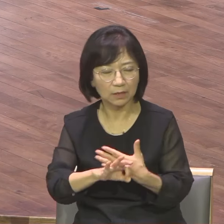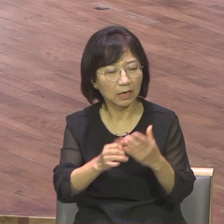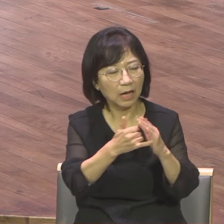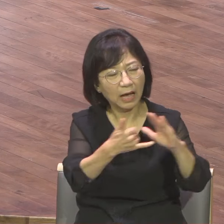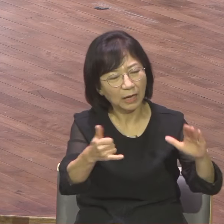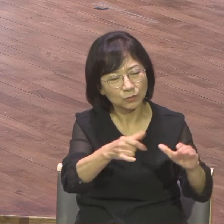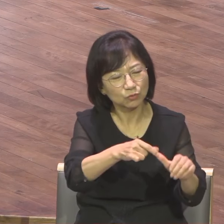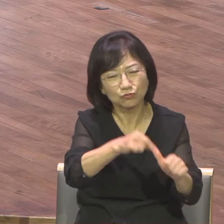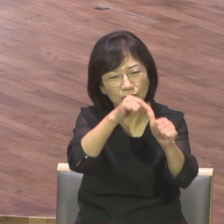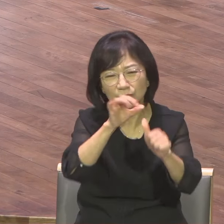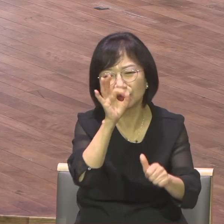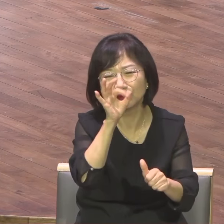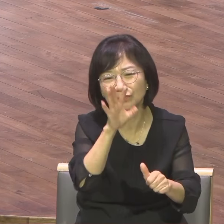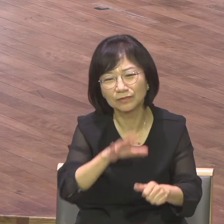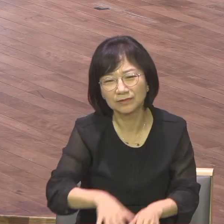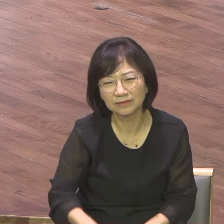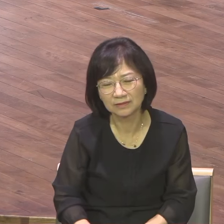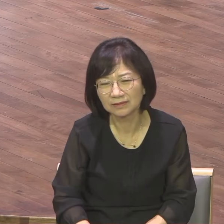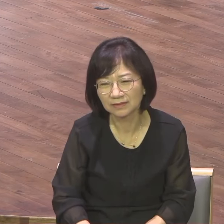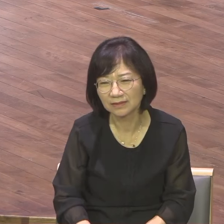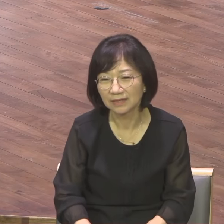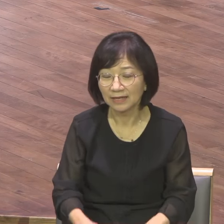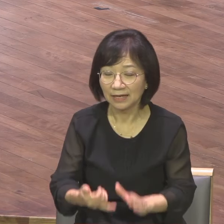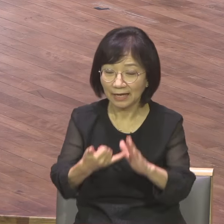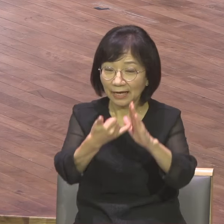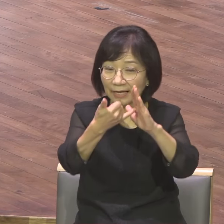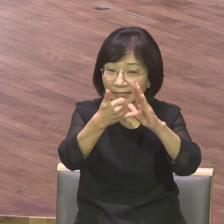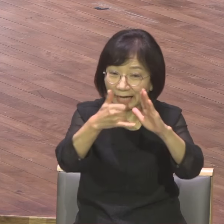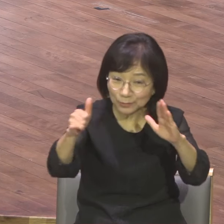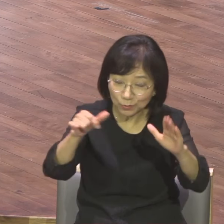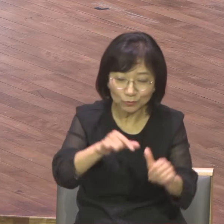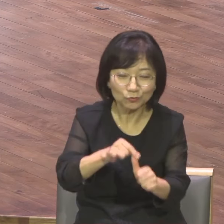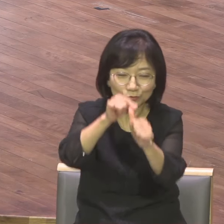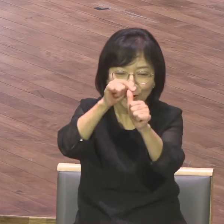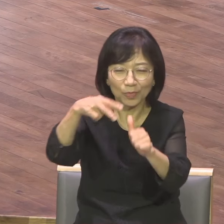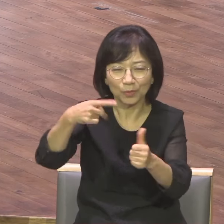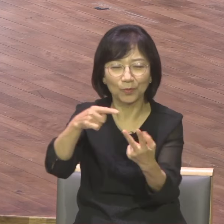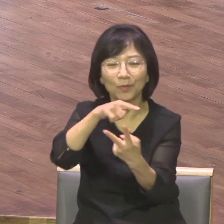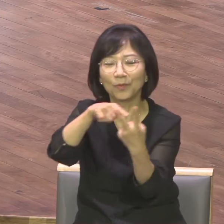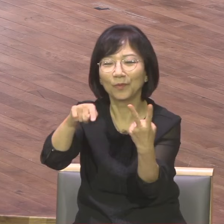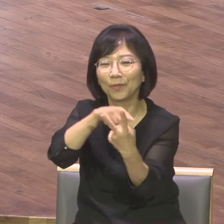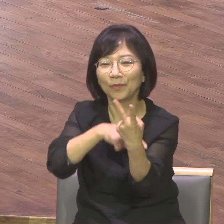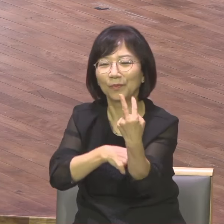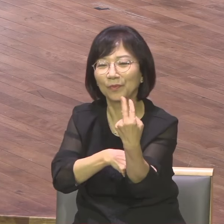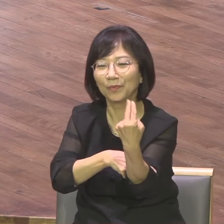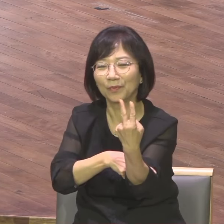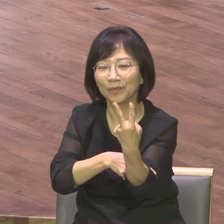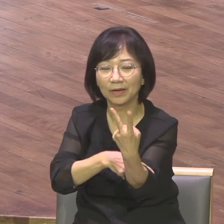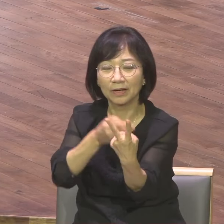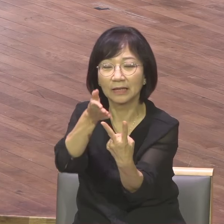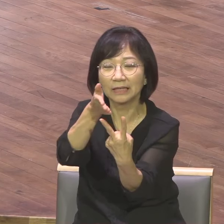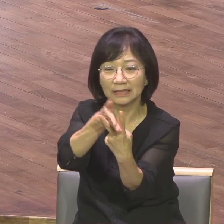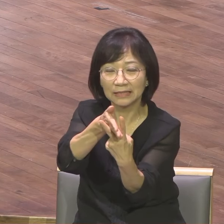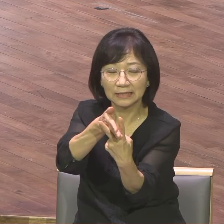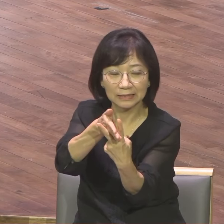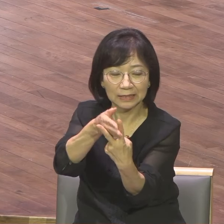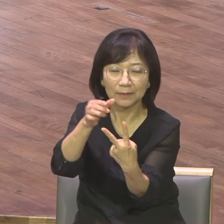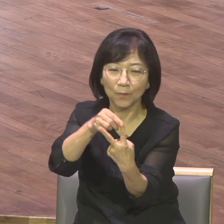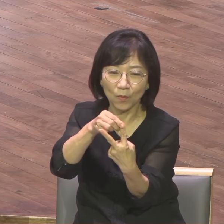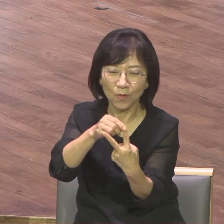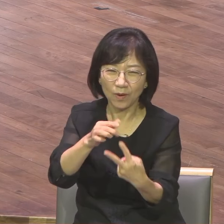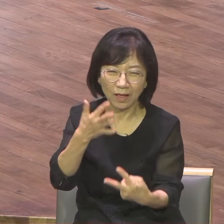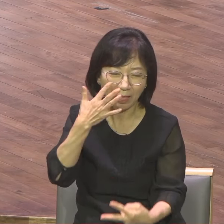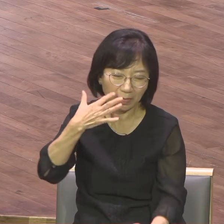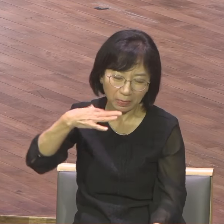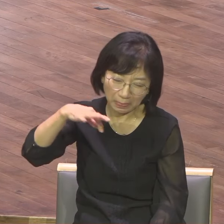이 가족 구원도 양자택일 상황이 있어야 돼요. 양자택일 무슨 말입니까? 서론 다 양보해야